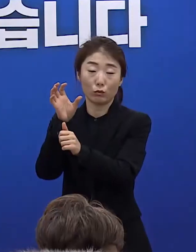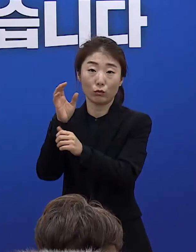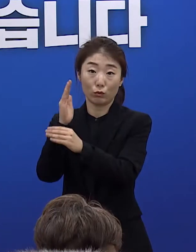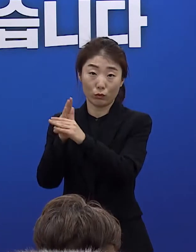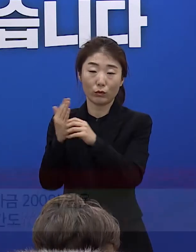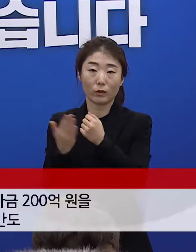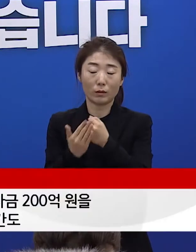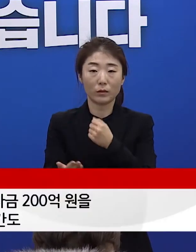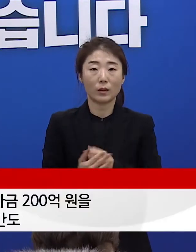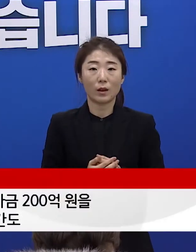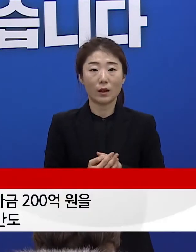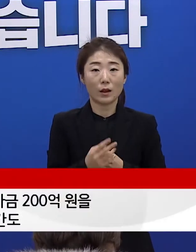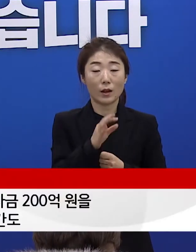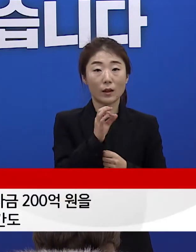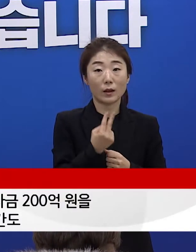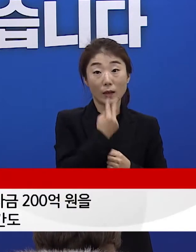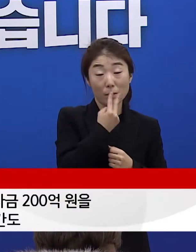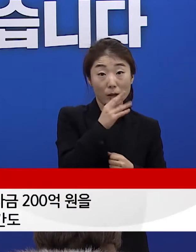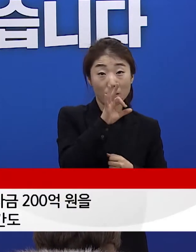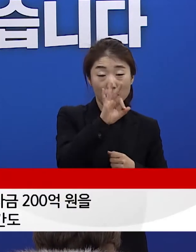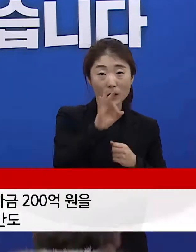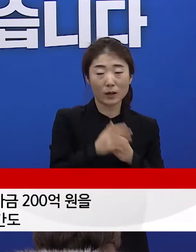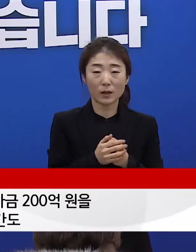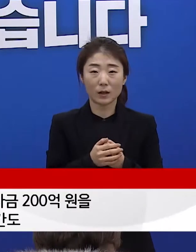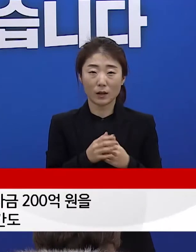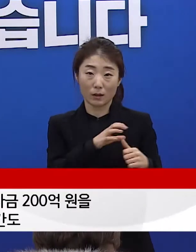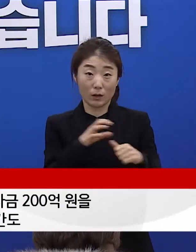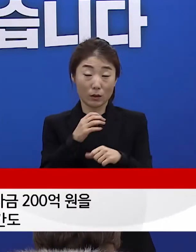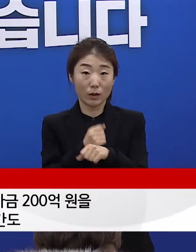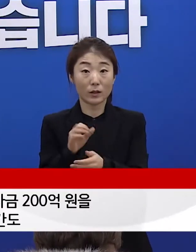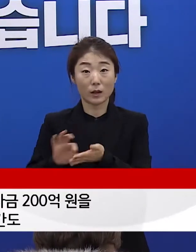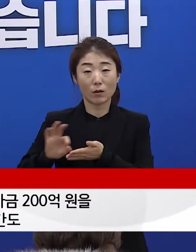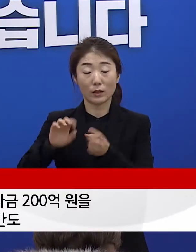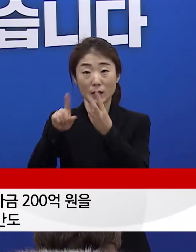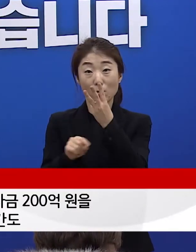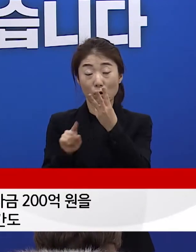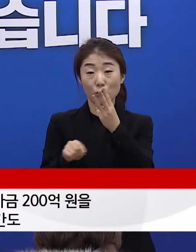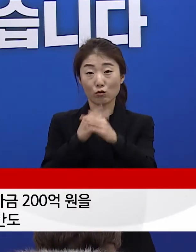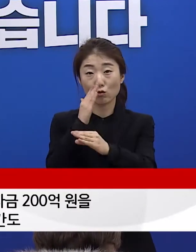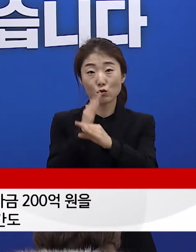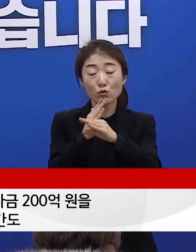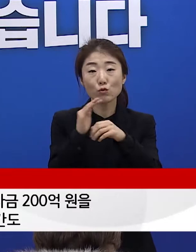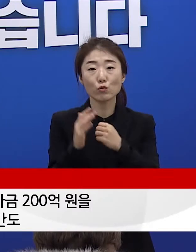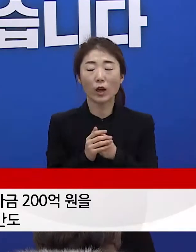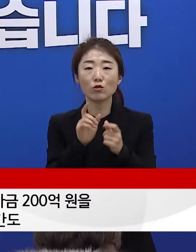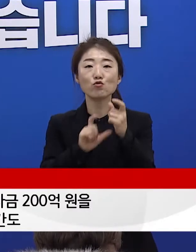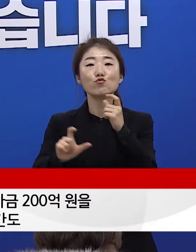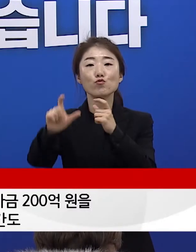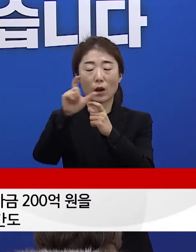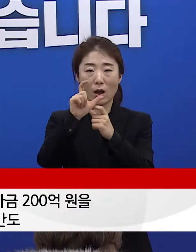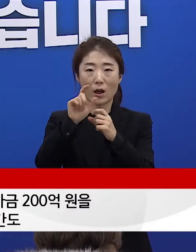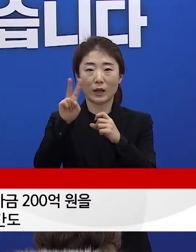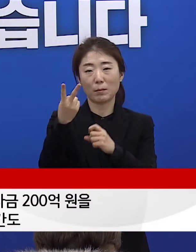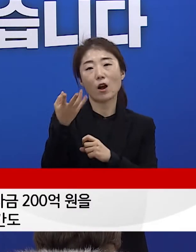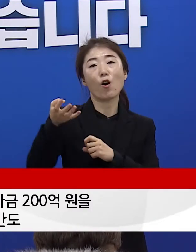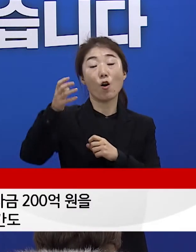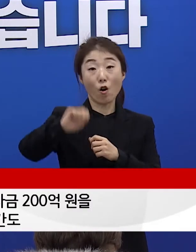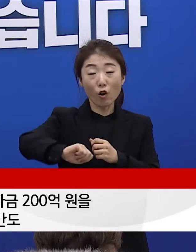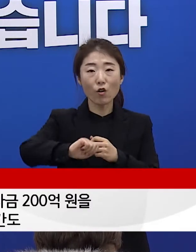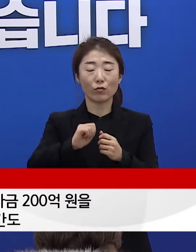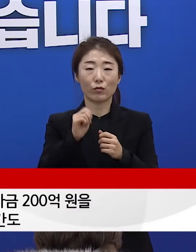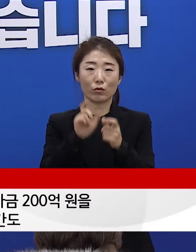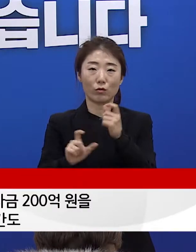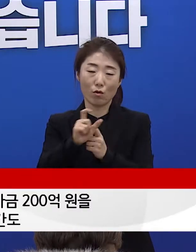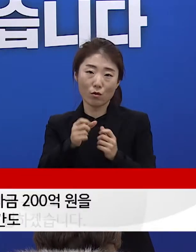적극 활용하고 3월 중에 소상공인 정책 자금 200억 원을 추가 지원할 것입니다. 정책 자금에 대한